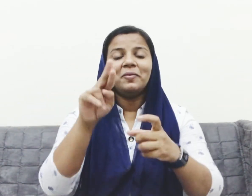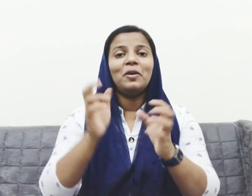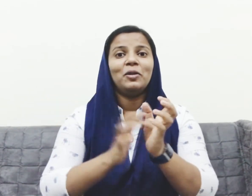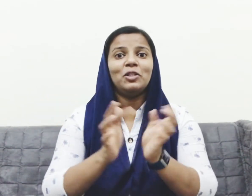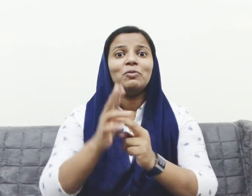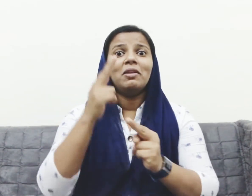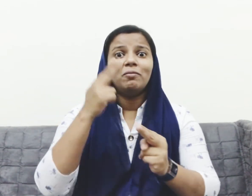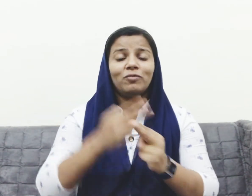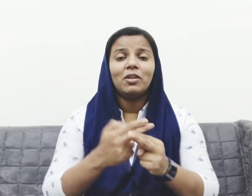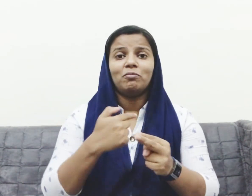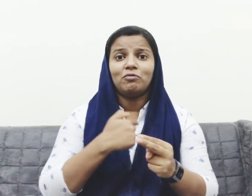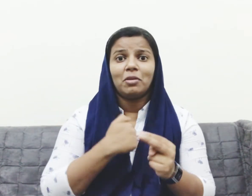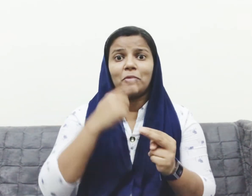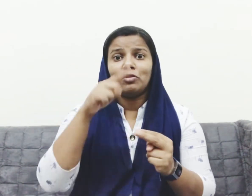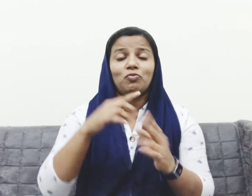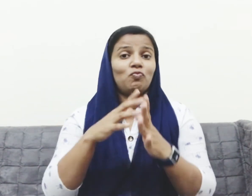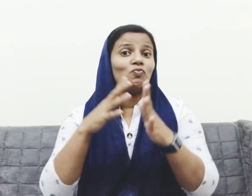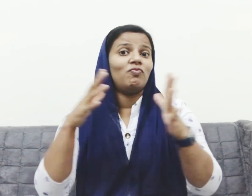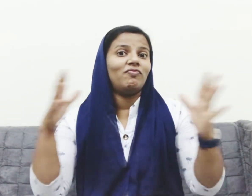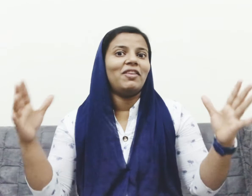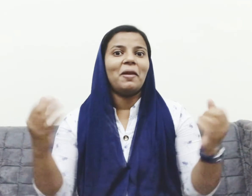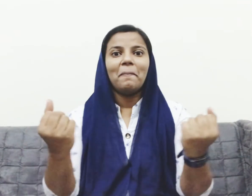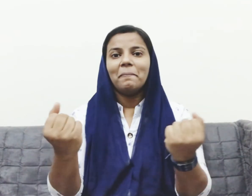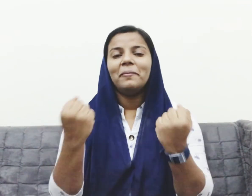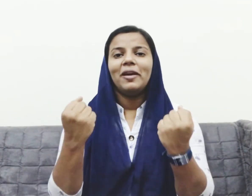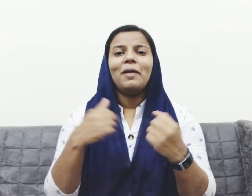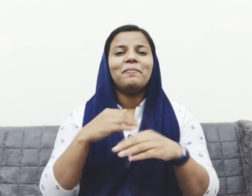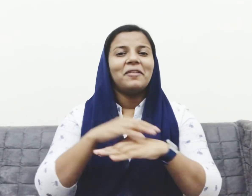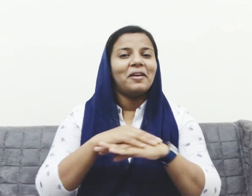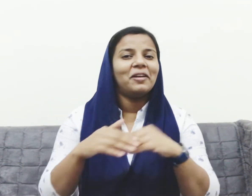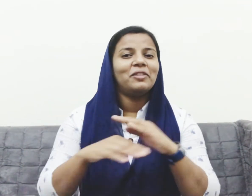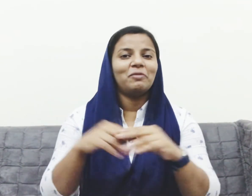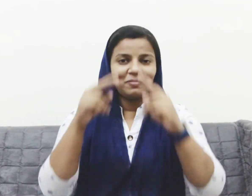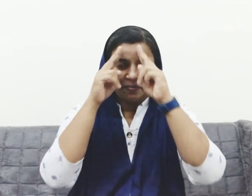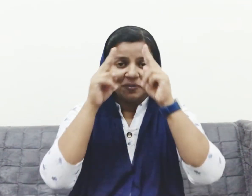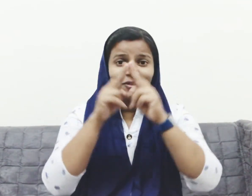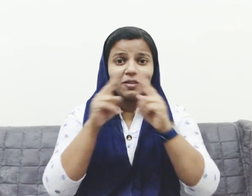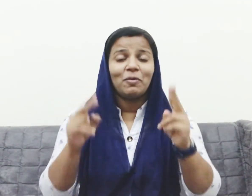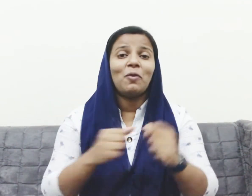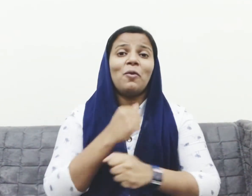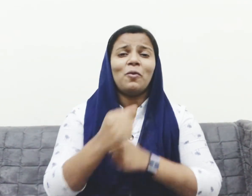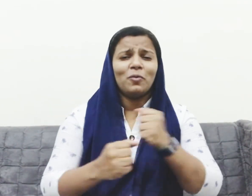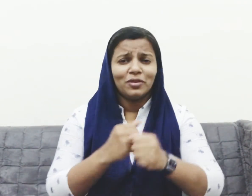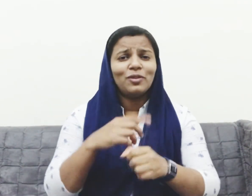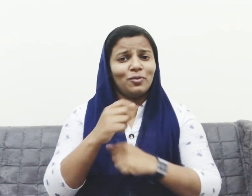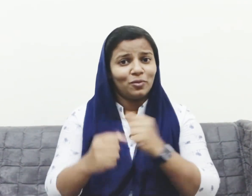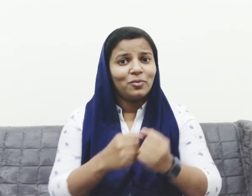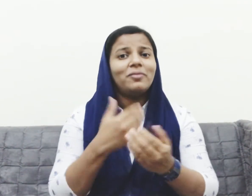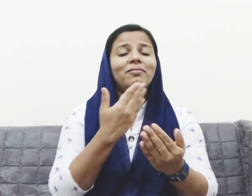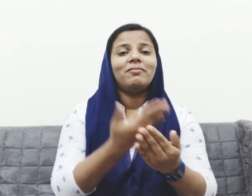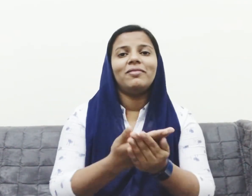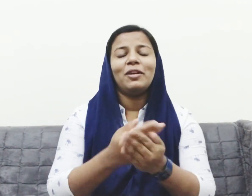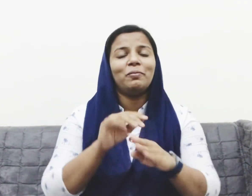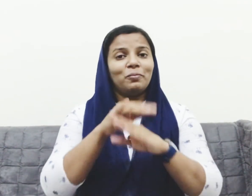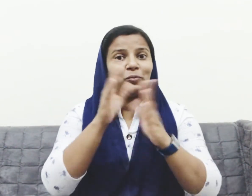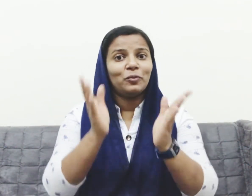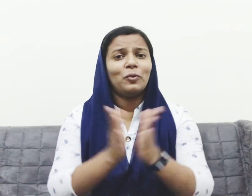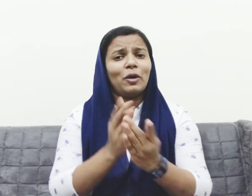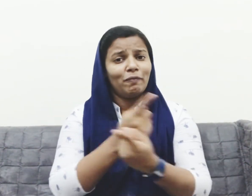എന്ന നാമം നമ്മുടെ ജീവിതത്തിൽ ഏറ്റവും വലിയ ബലമാണ്, ആശ്വാസമാണ്, സമാധാനമാണ്. ഓടിച്ചെന്നാട്ടെ, ഓടിച്ചെന്നാട്ടെ, പൂർണ്ണമായി പൂർണ്ണമായി